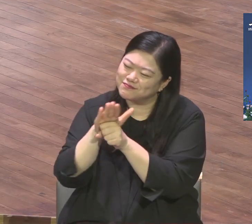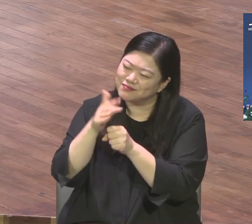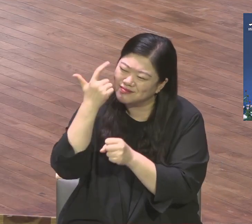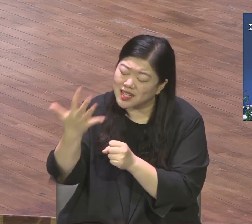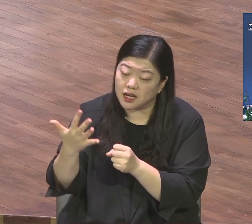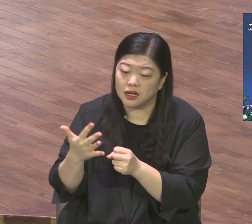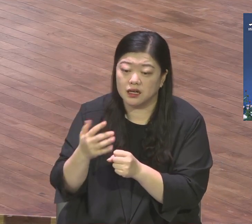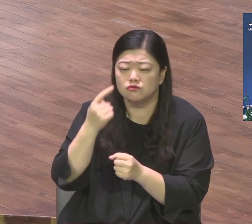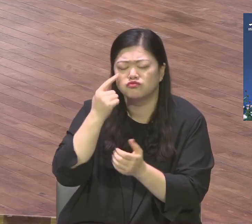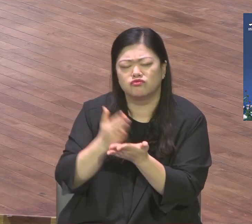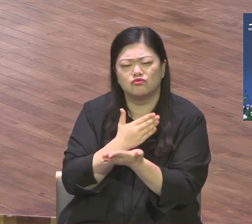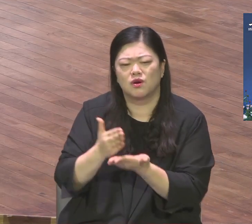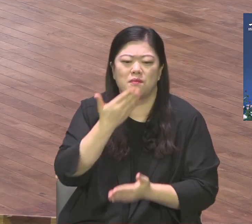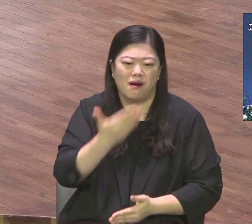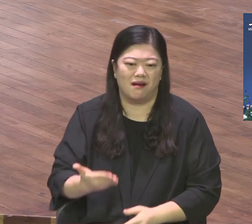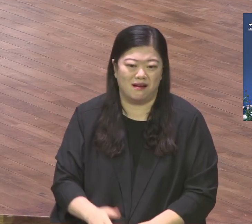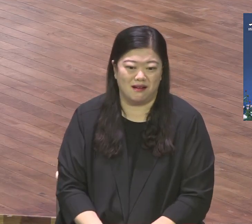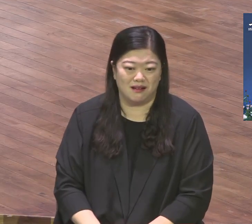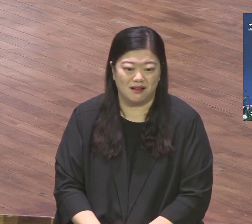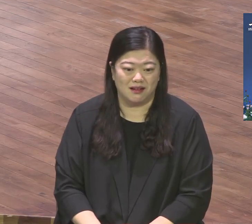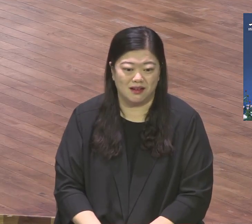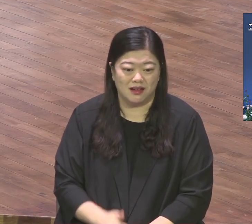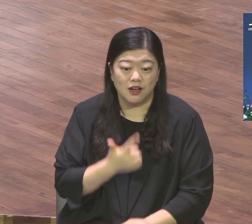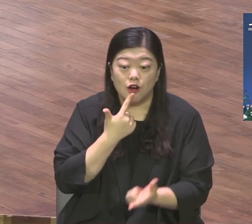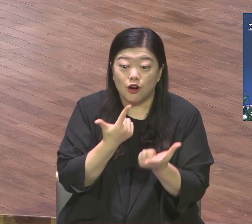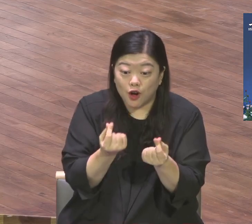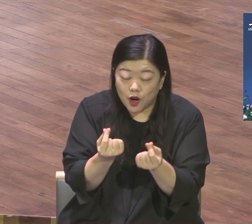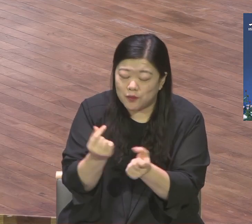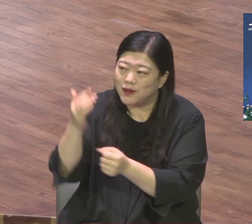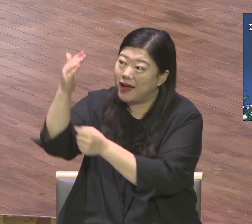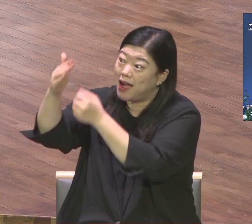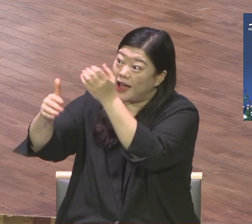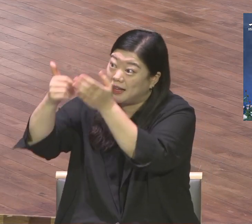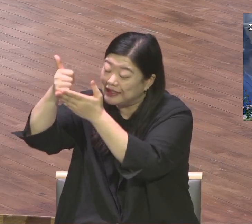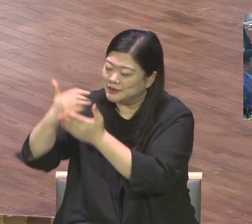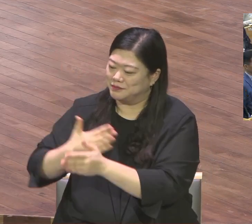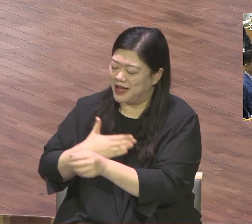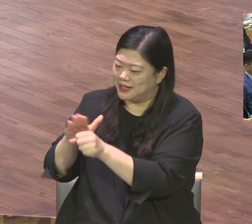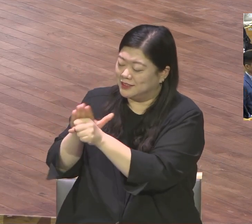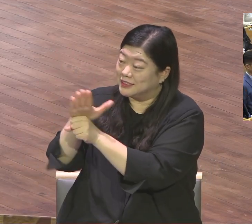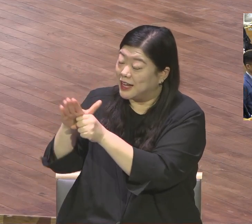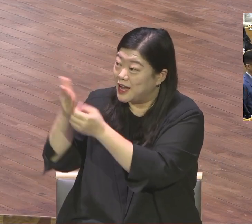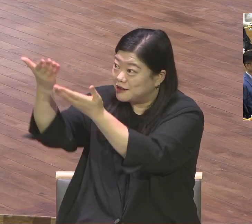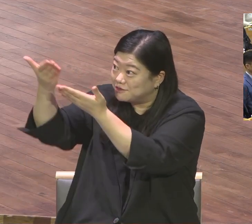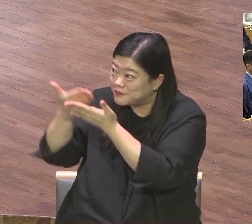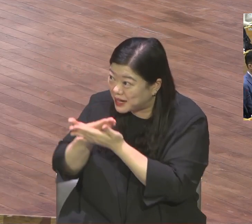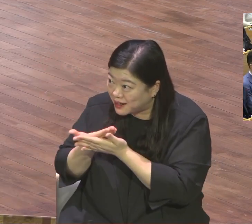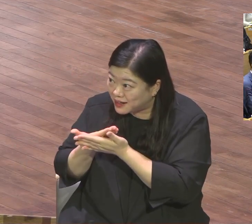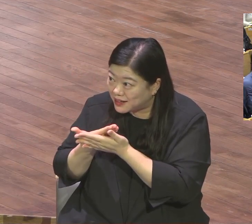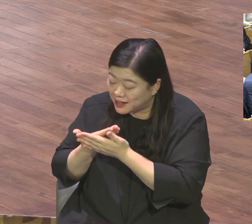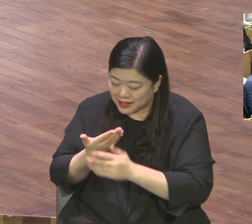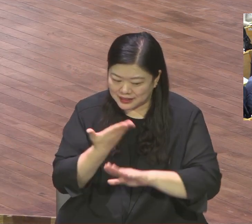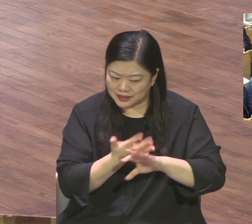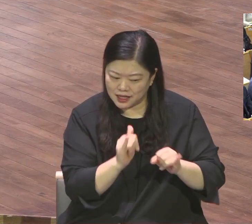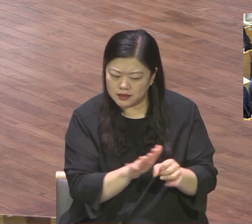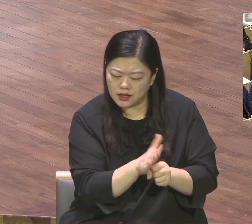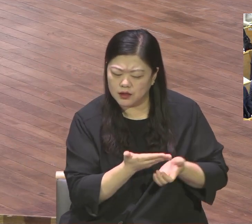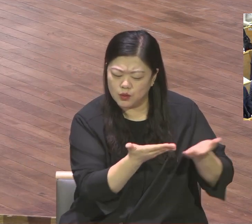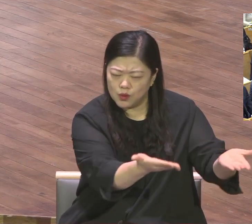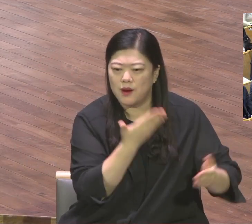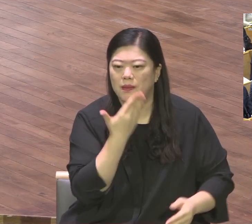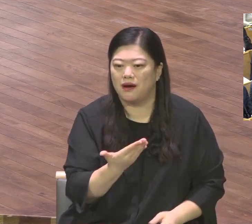그래서 여러분이 하나님의 사랑을 받으면 사람을 사랑할 수가 있어요. 교회에서. 그러니 뭐 여러분이